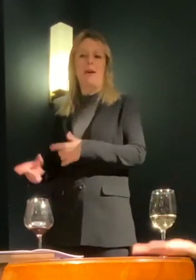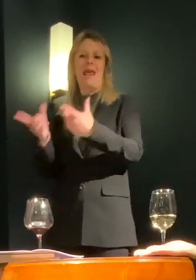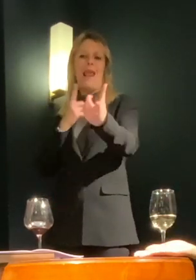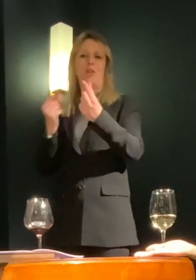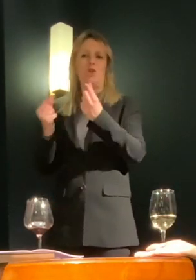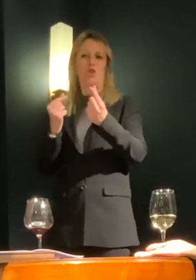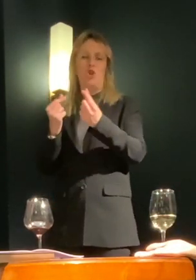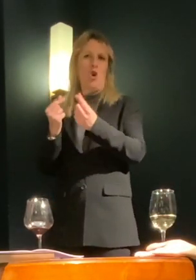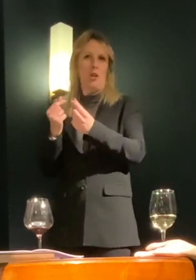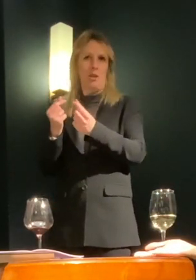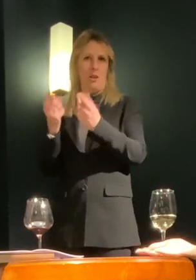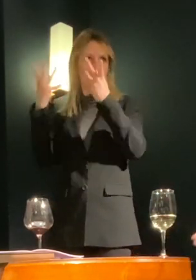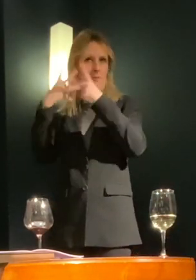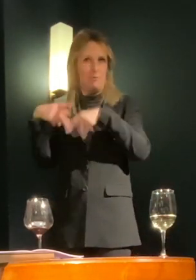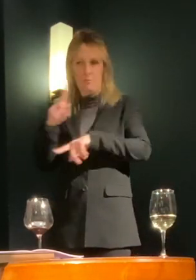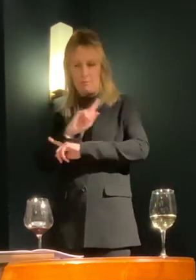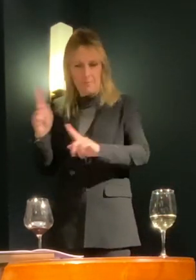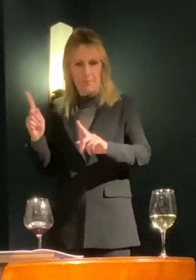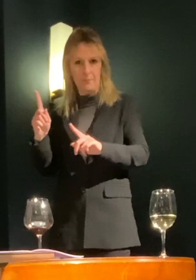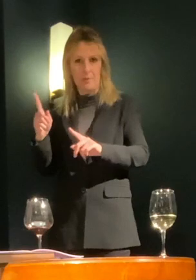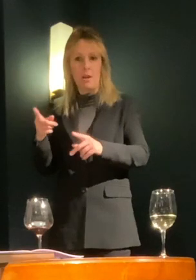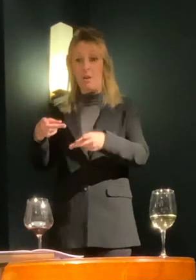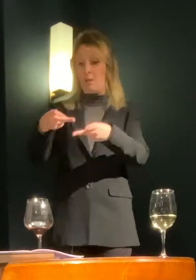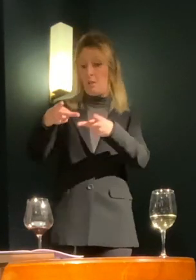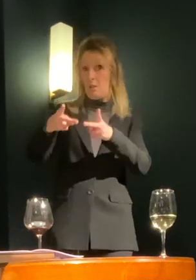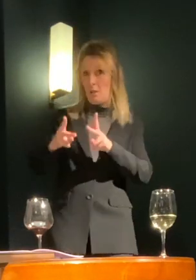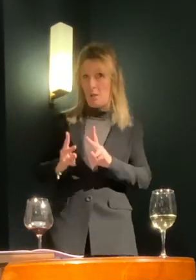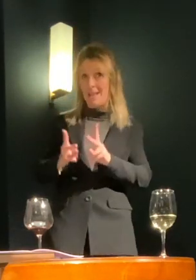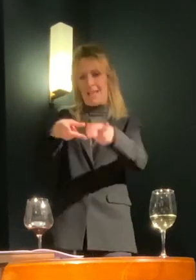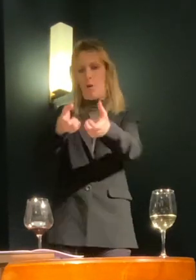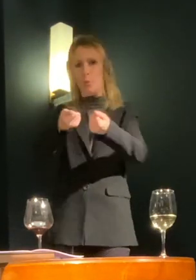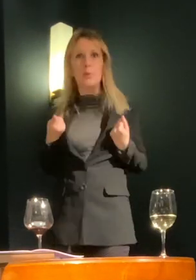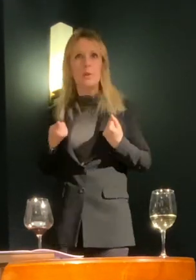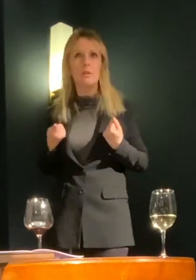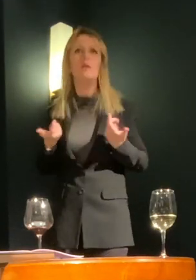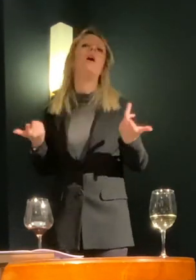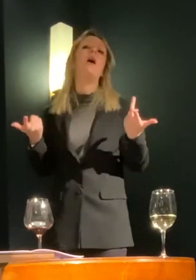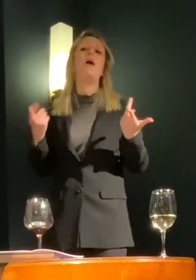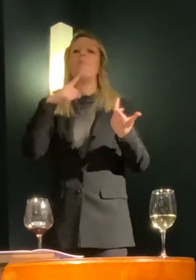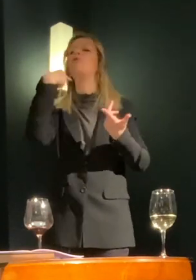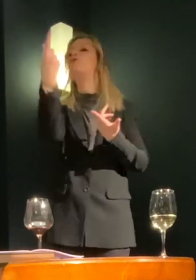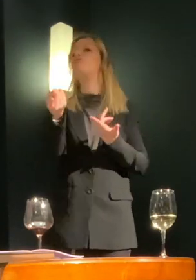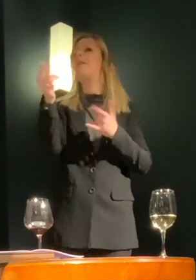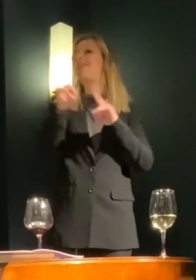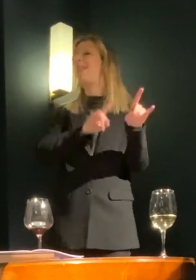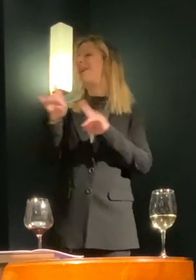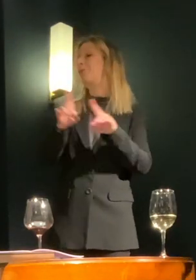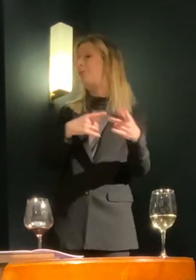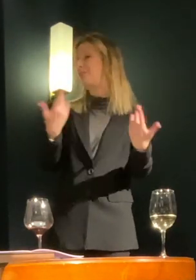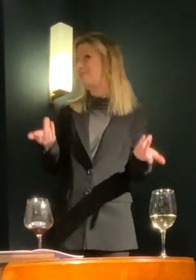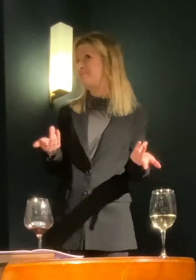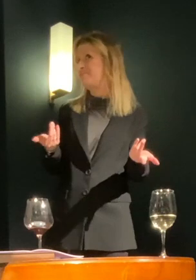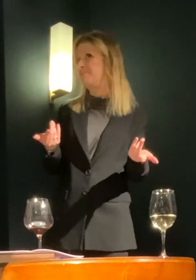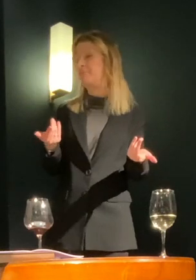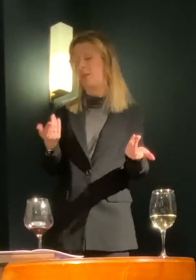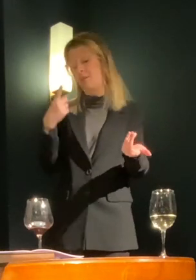che ti si ribalta sotto, ti toglie la sedia mentre ti stavi per sedere e ti dice scherzavo. E questo, diciamo, ha